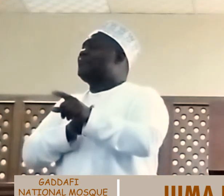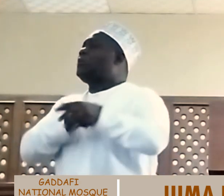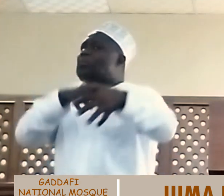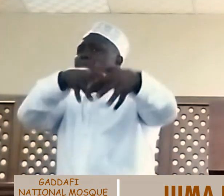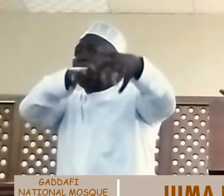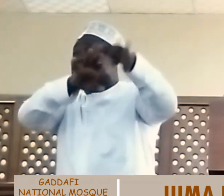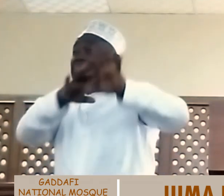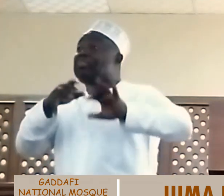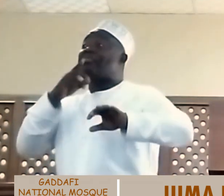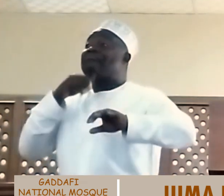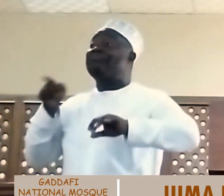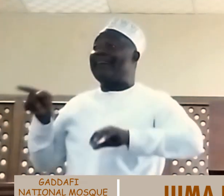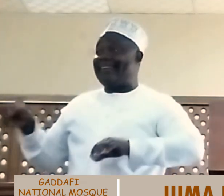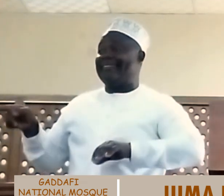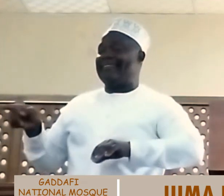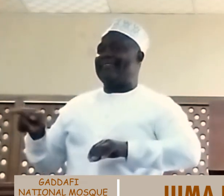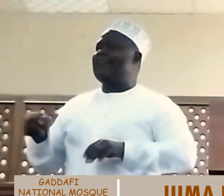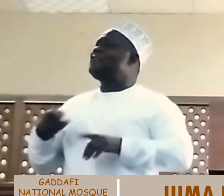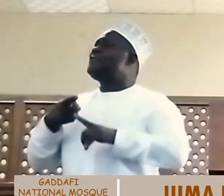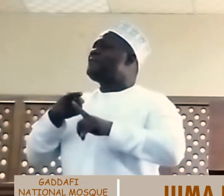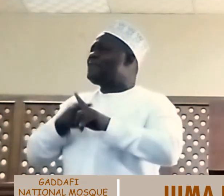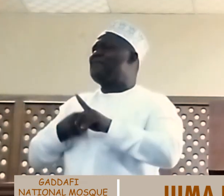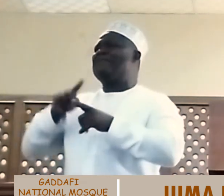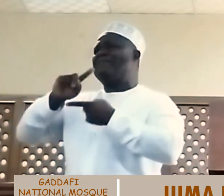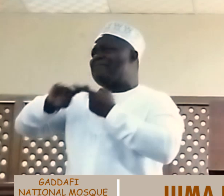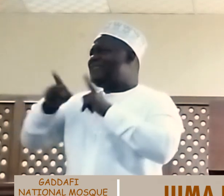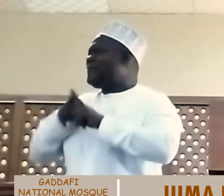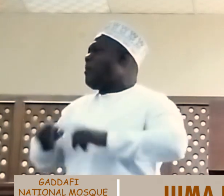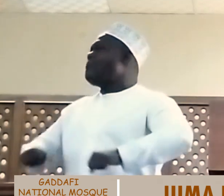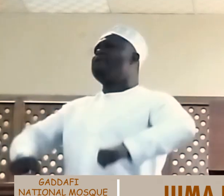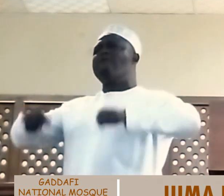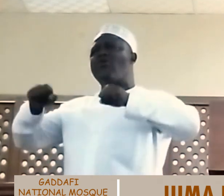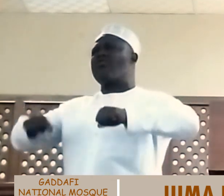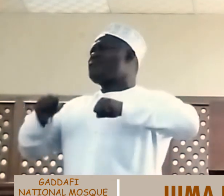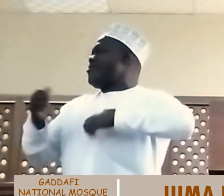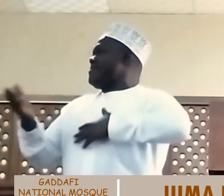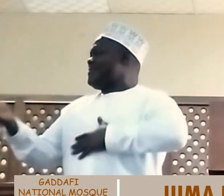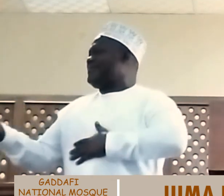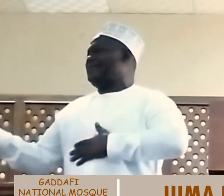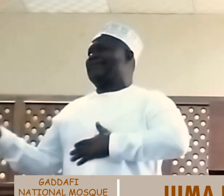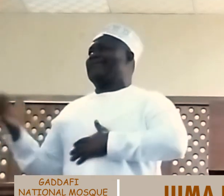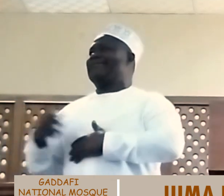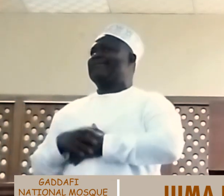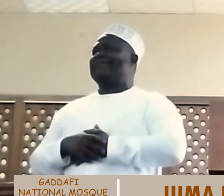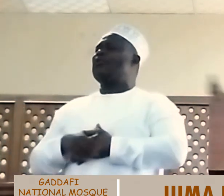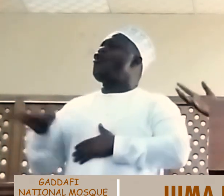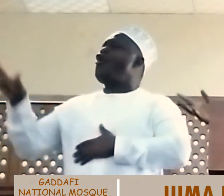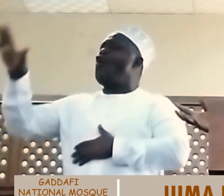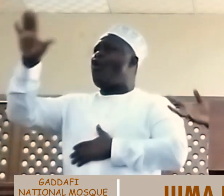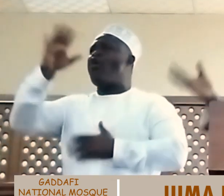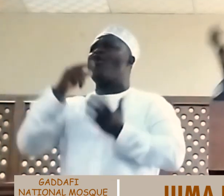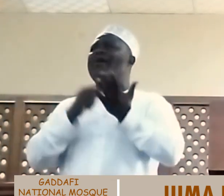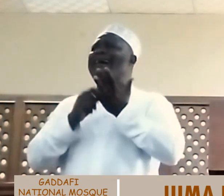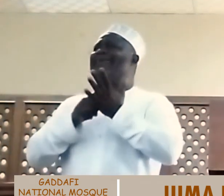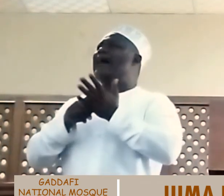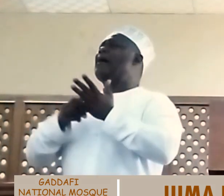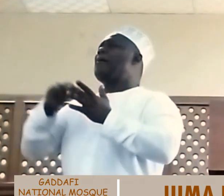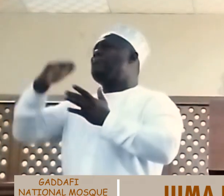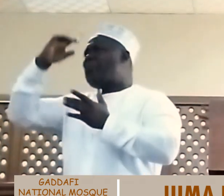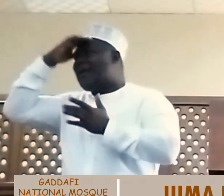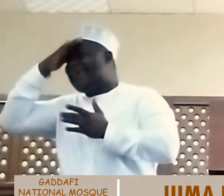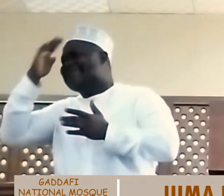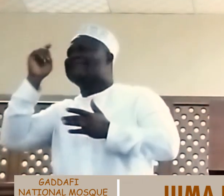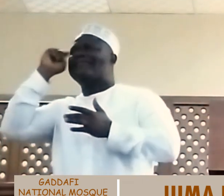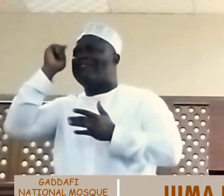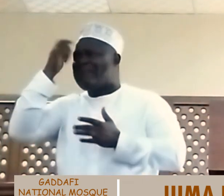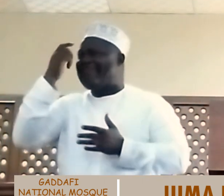buli muntu yenna okuvira ddala ku banne bakama baffe baabadde akola nabo wano, eggwanga lyonna abaavudde mu poliisi, abaavudde